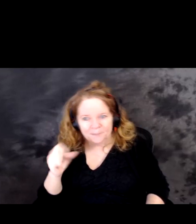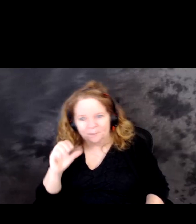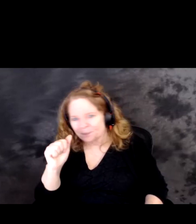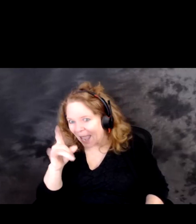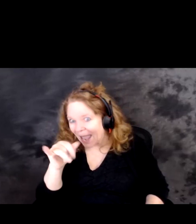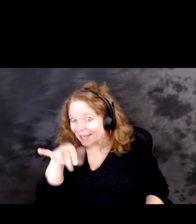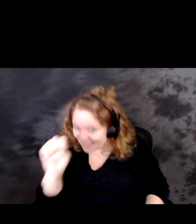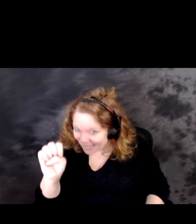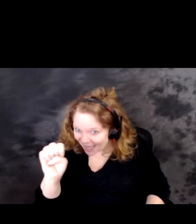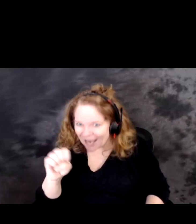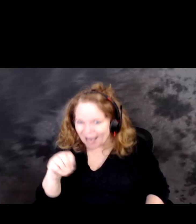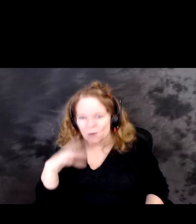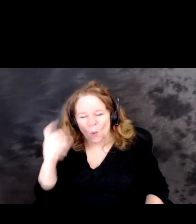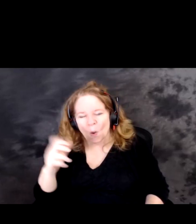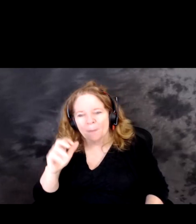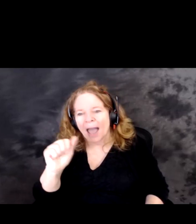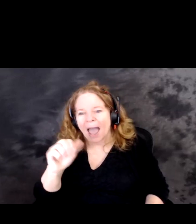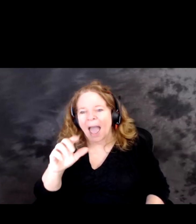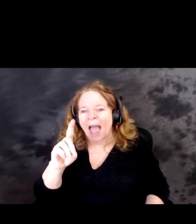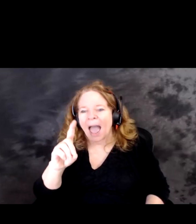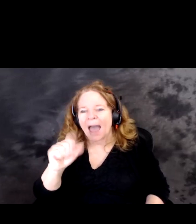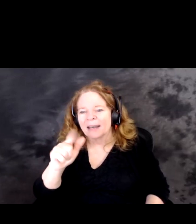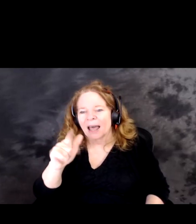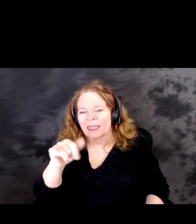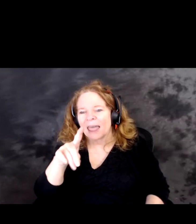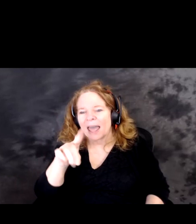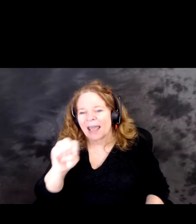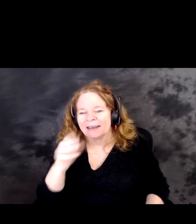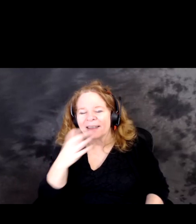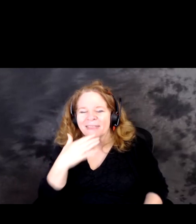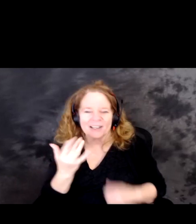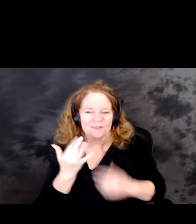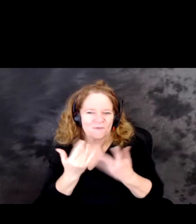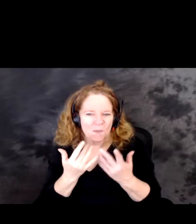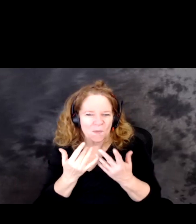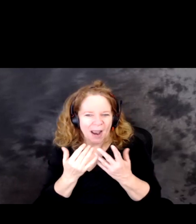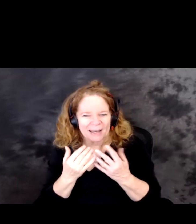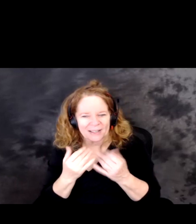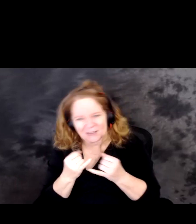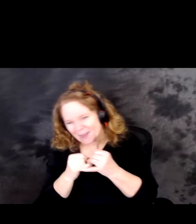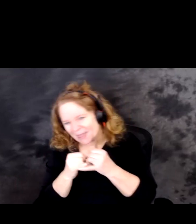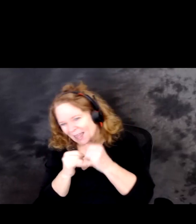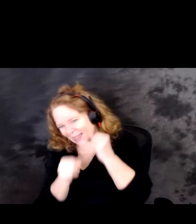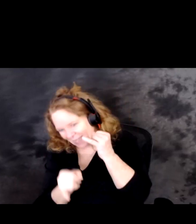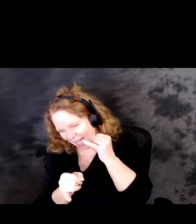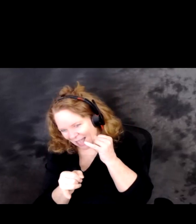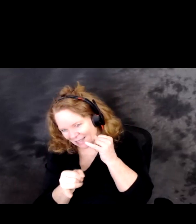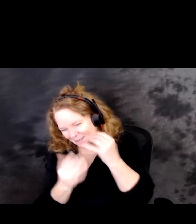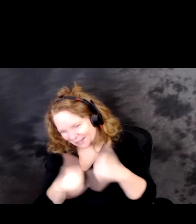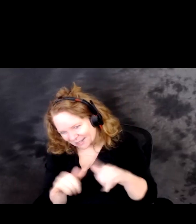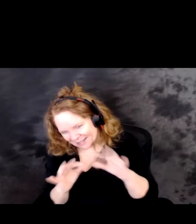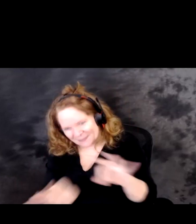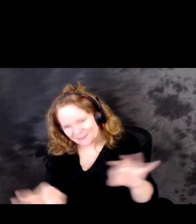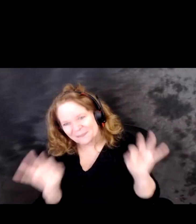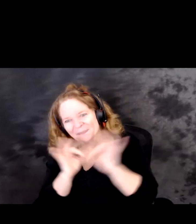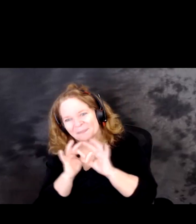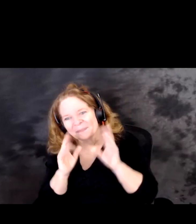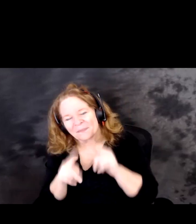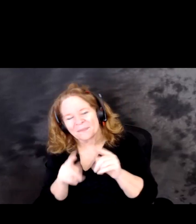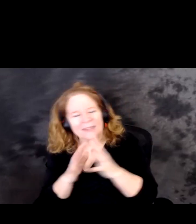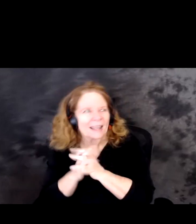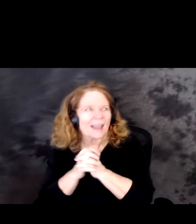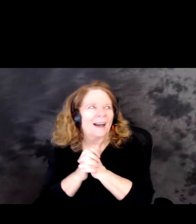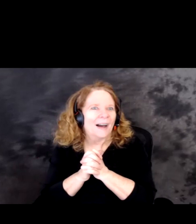Adelaide, adiós, Adelaide, gracias por esperar. Para ser la última, pero no la